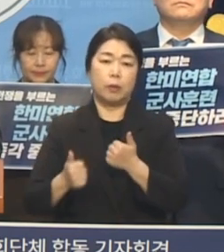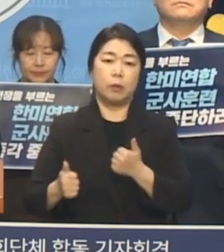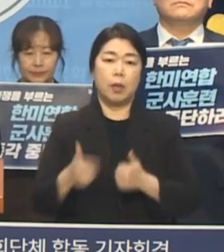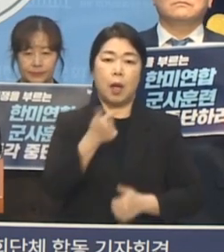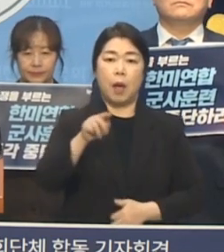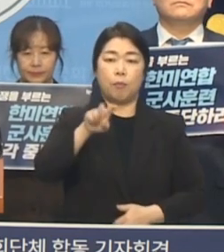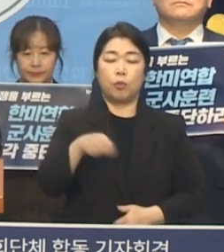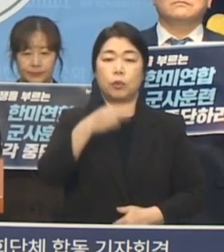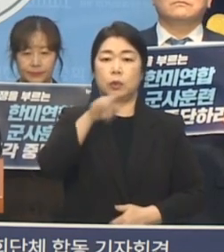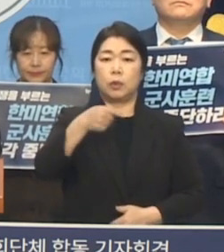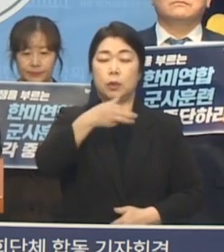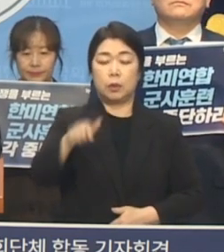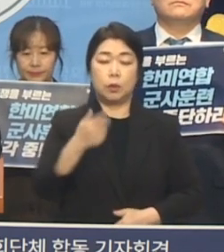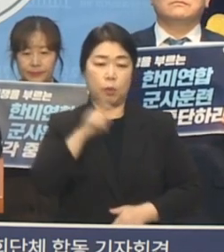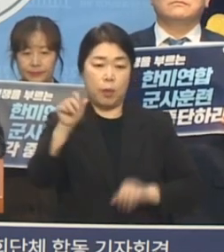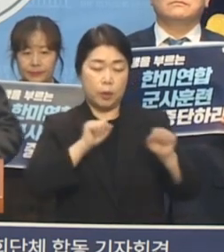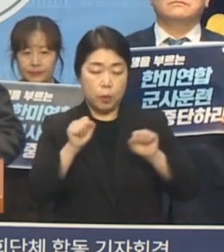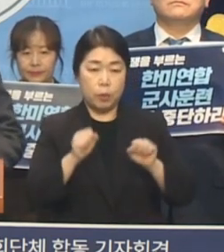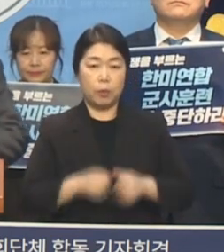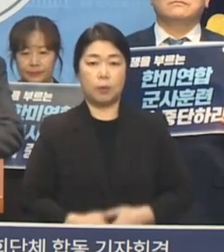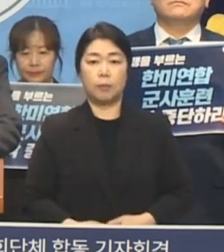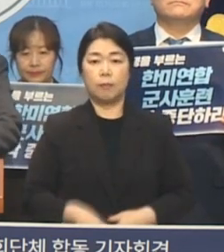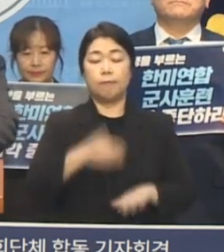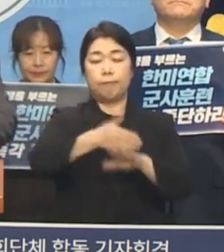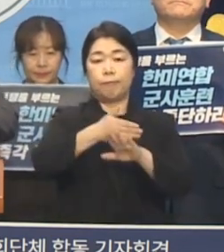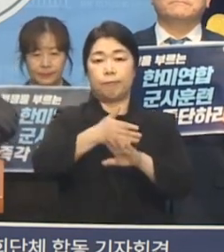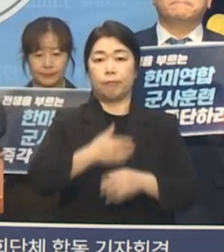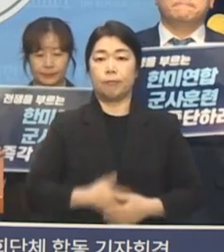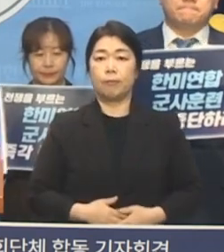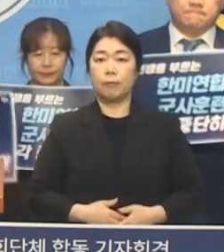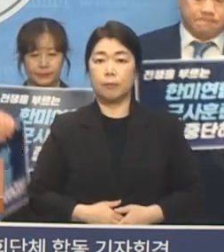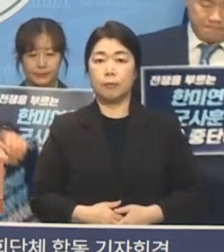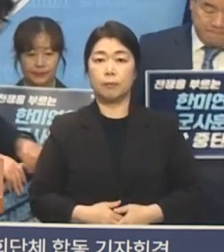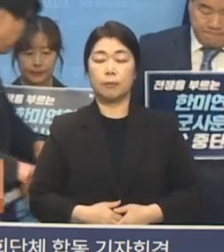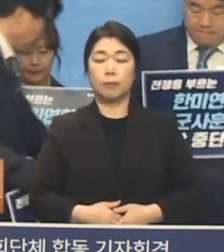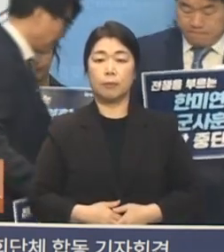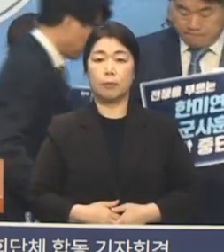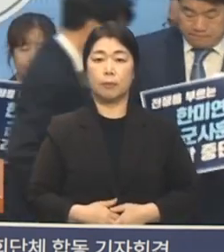함부르크 촛불행동, AOK. 고맙습니다.